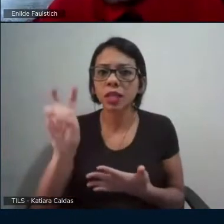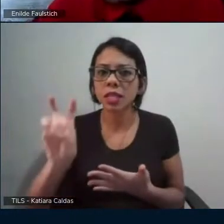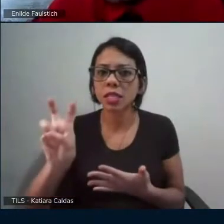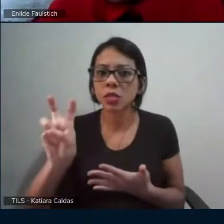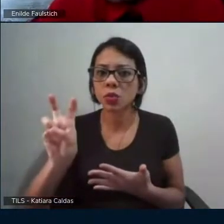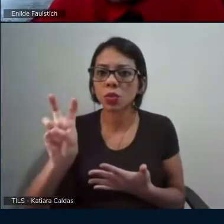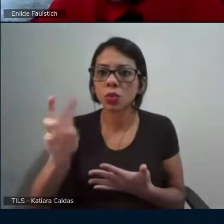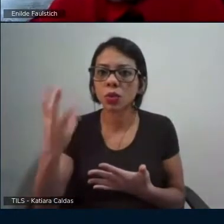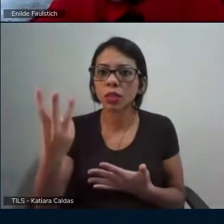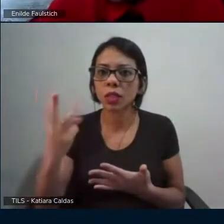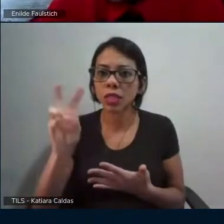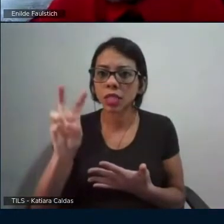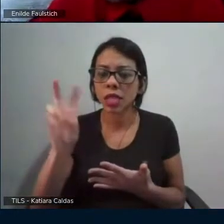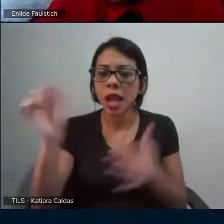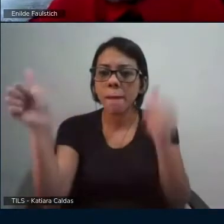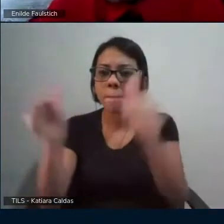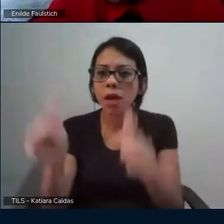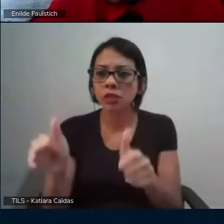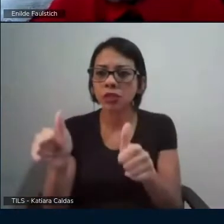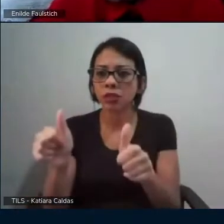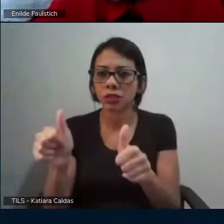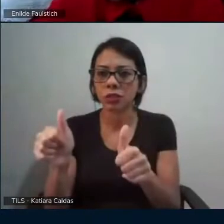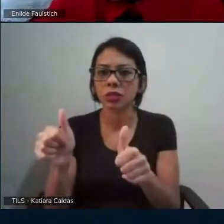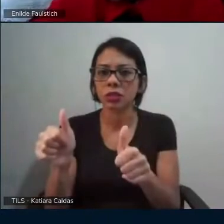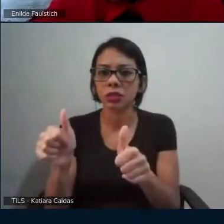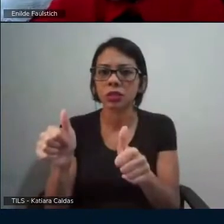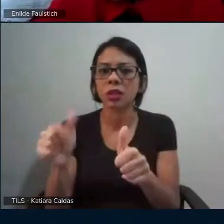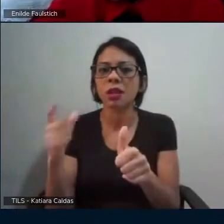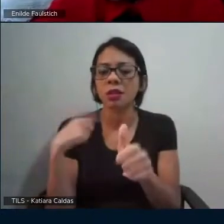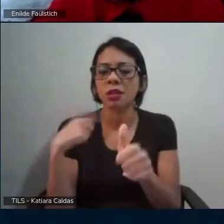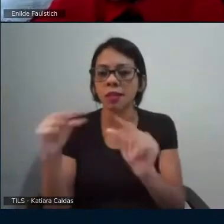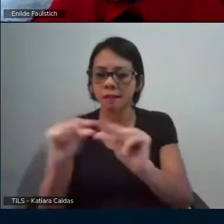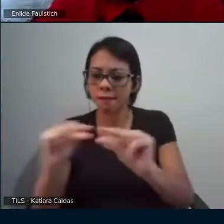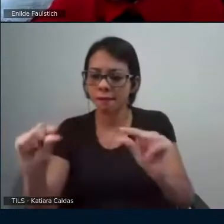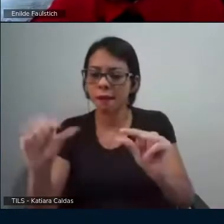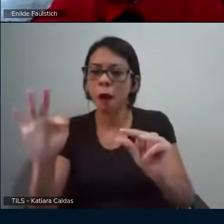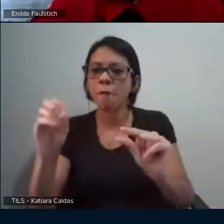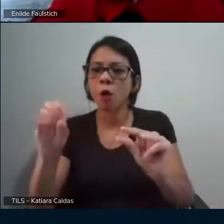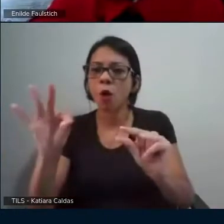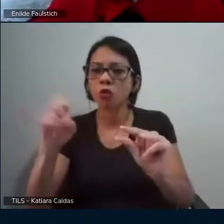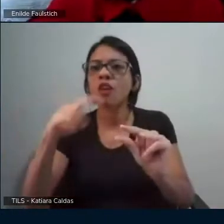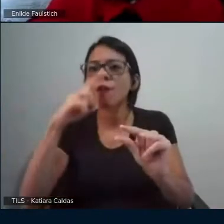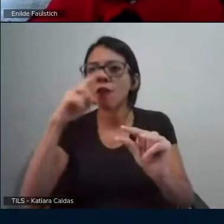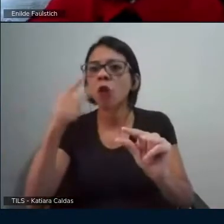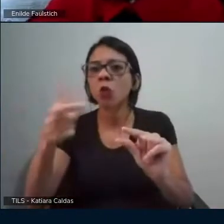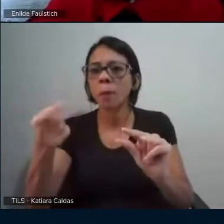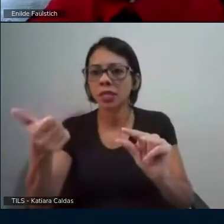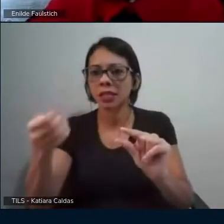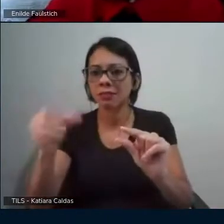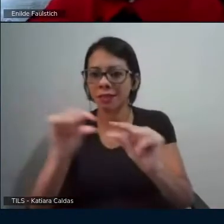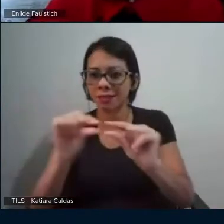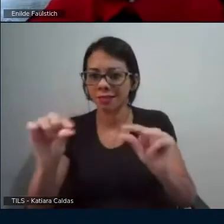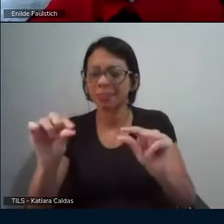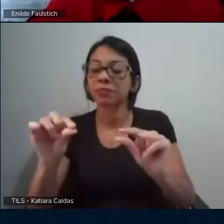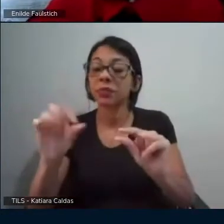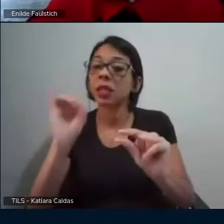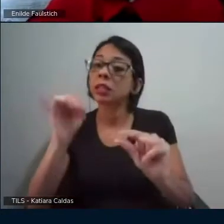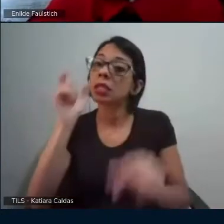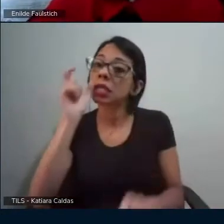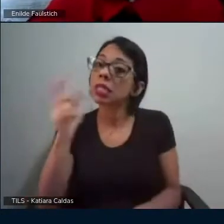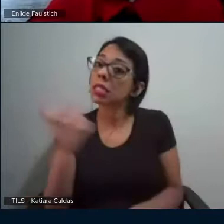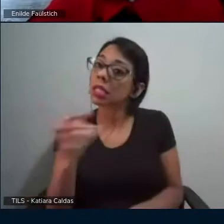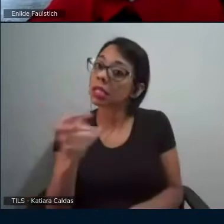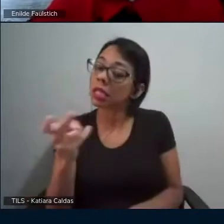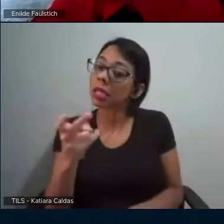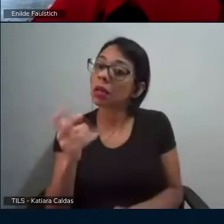35, né? Que inclusive tem a fonte Fauchet 2016, se for de interesse